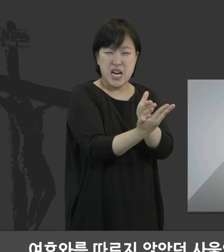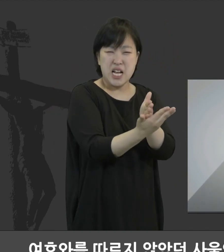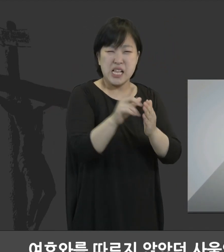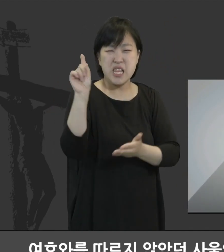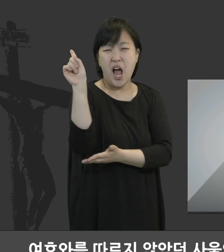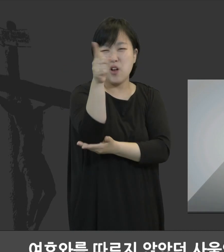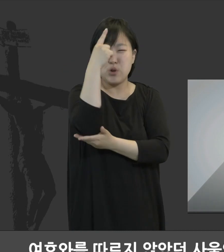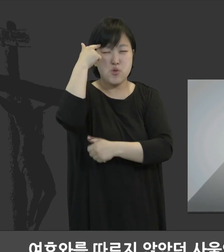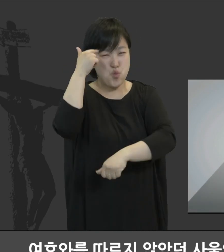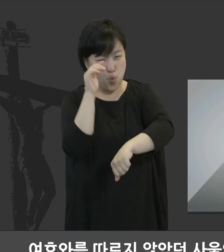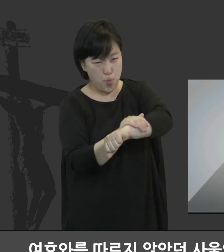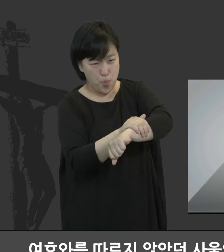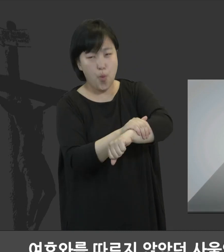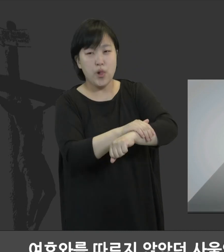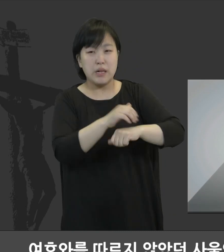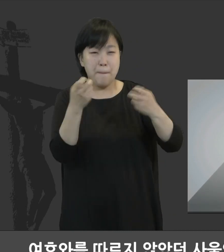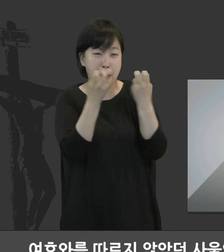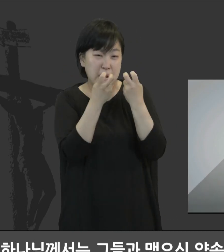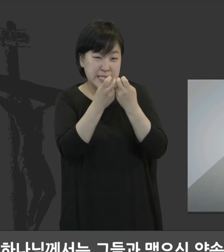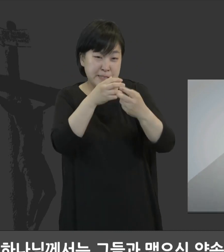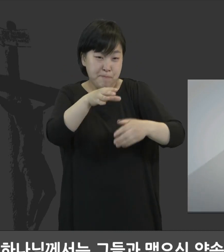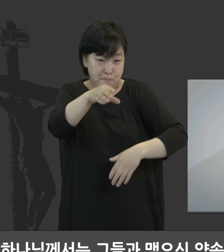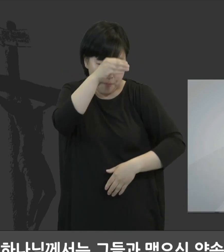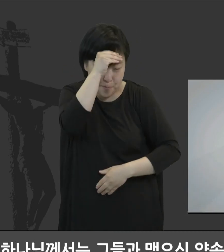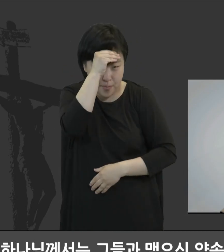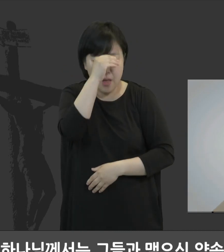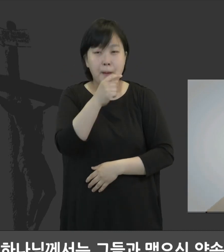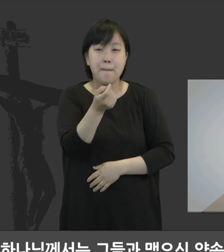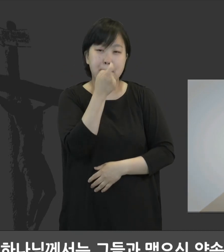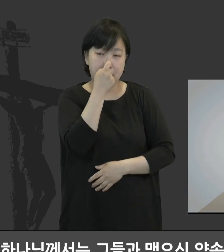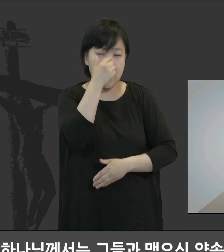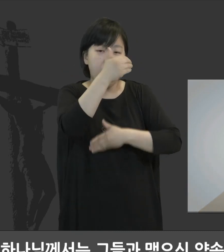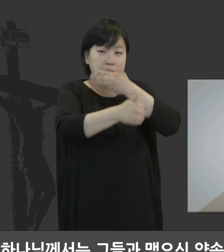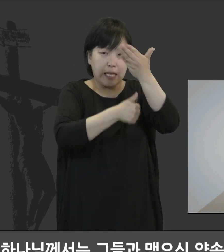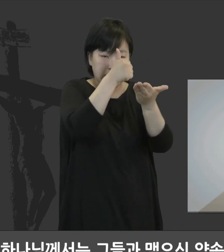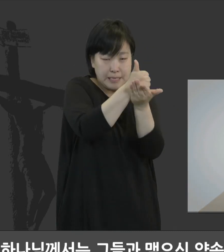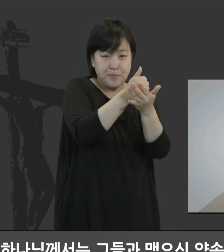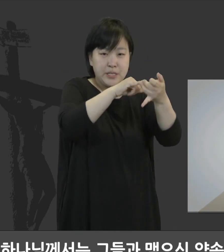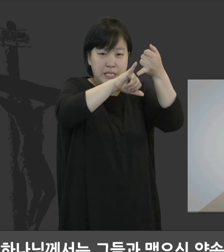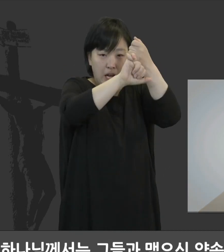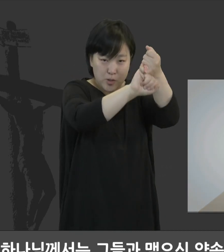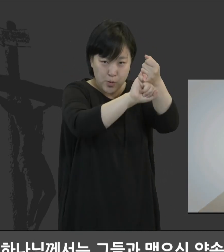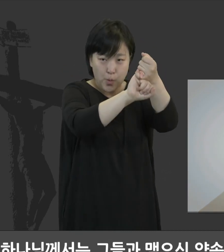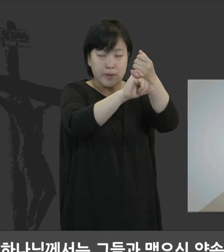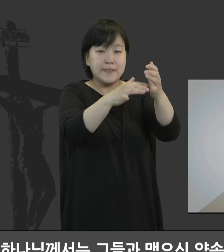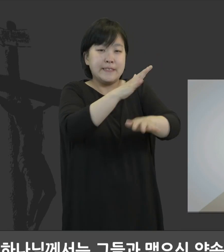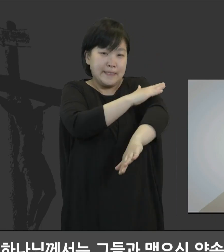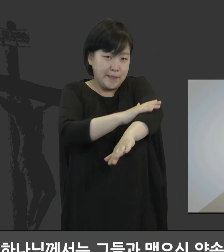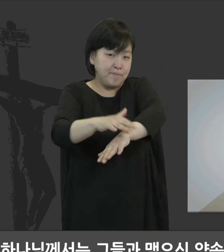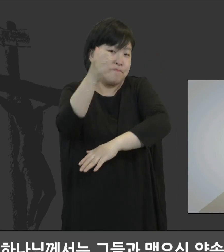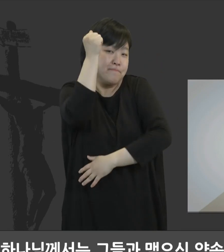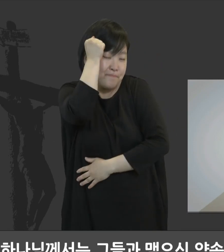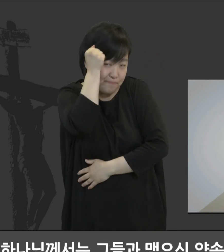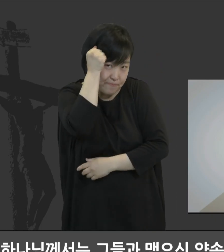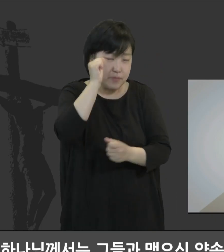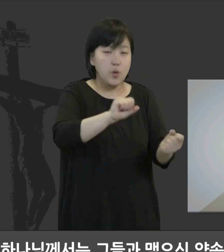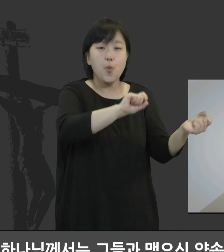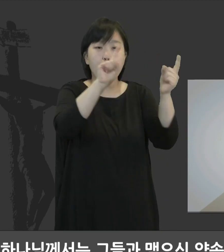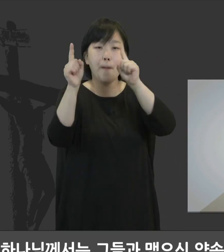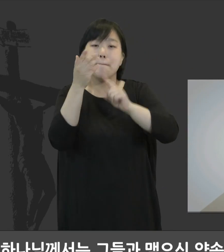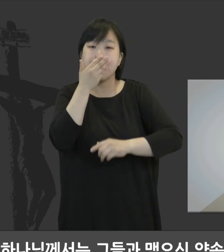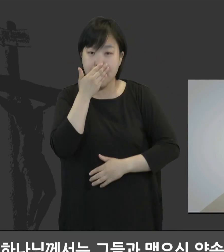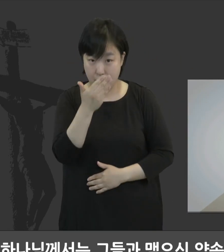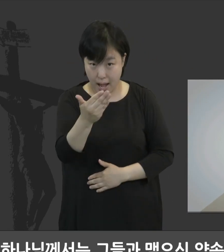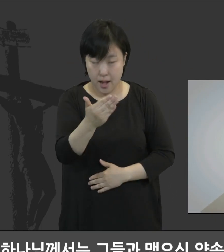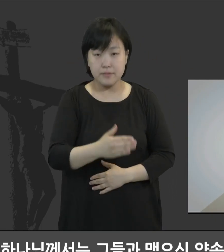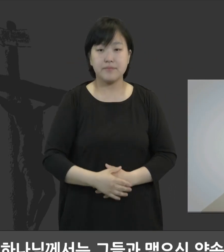다윗과 솔로몬의 길을 따라갈 때 하나님께서는 그들과 맺으신 약속을 다시 기억하시고 그들을 회복시키실